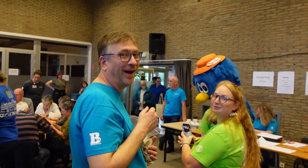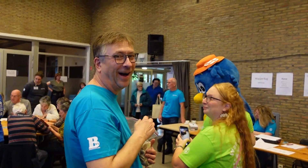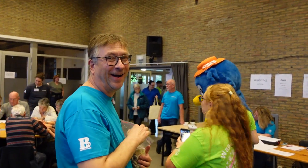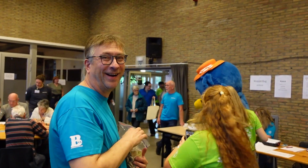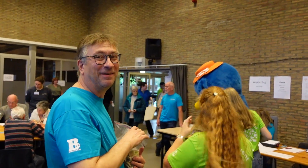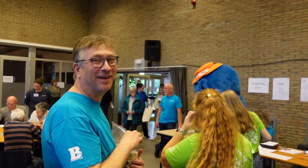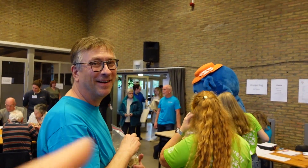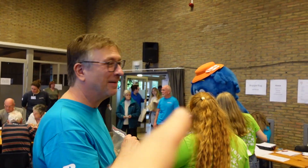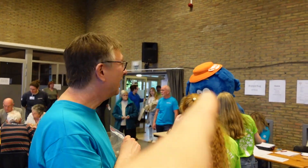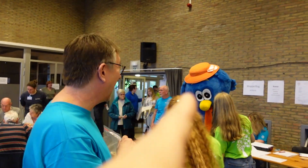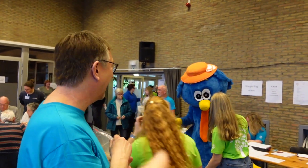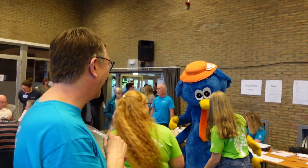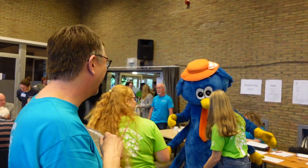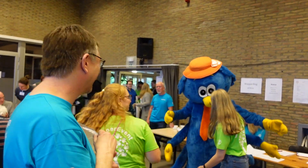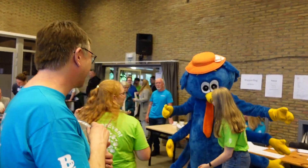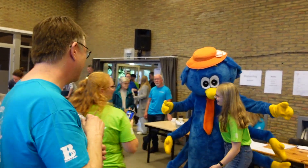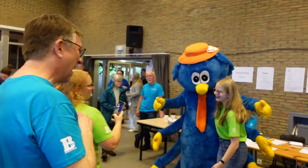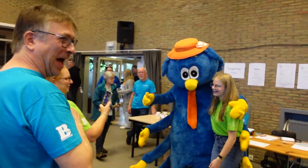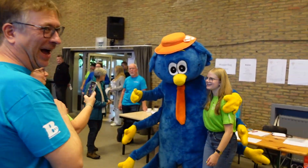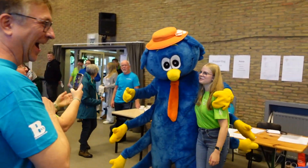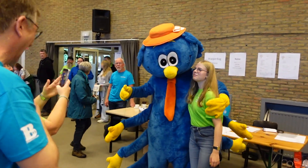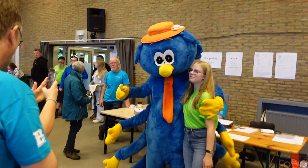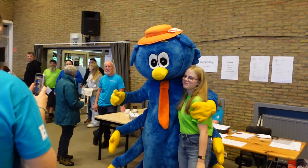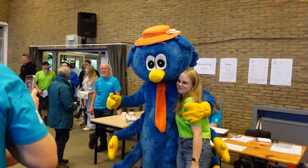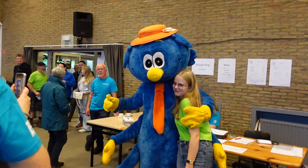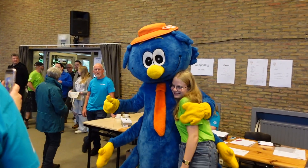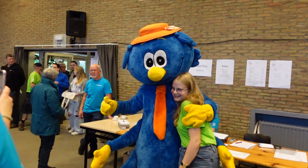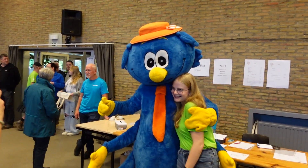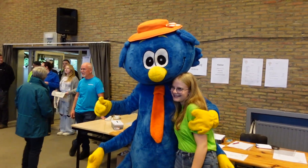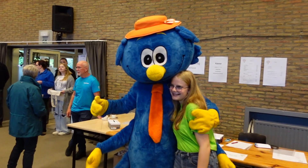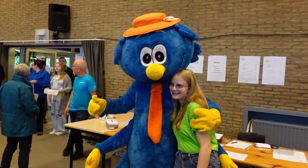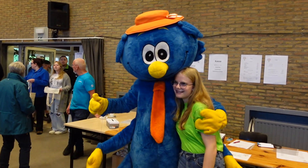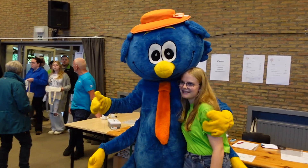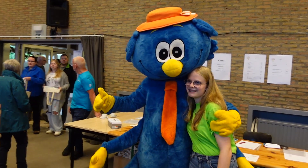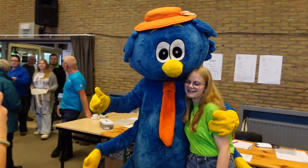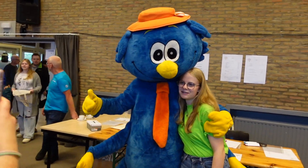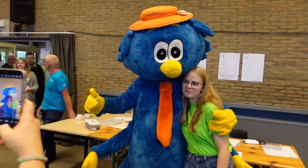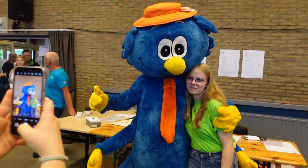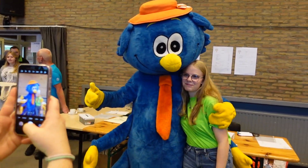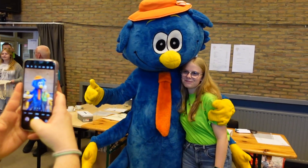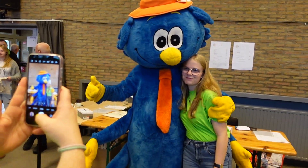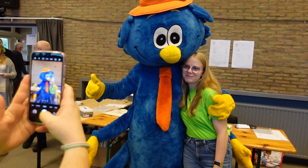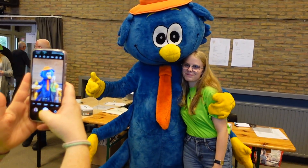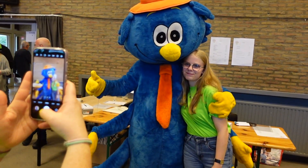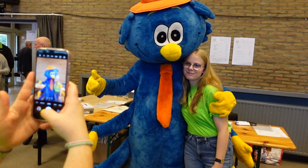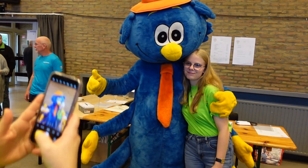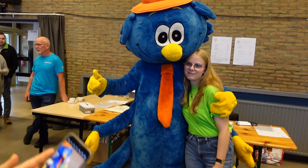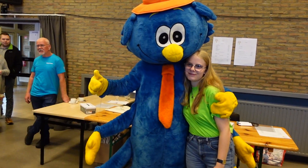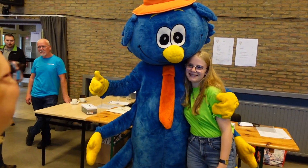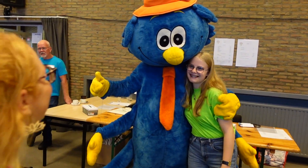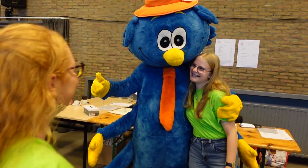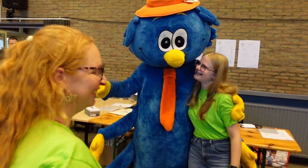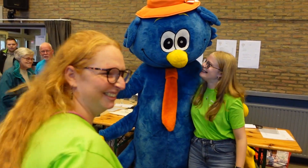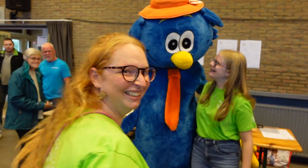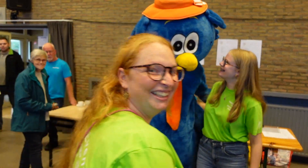hem nou is dat hem nou dat is Kijk dan joh super grappig